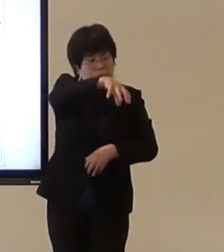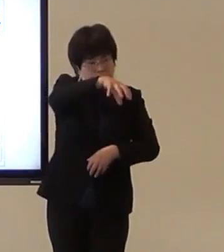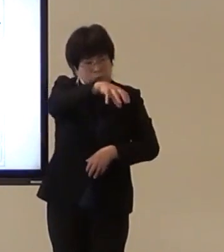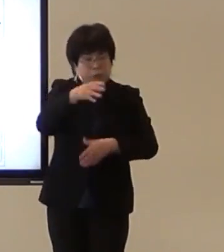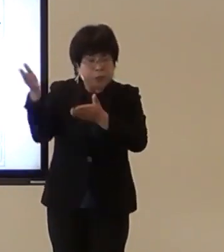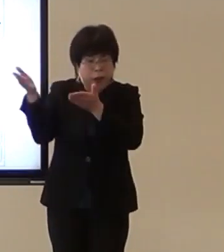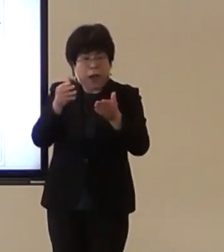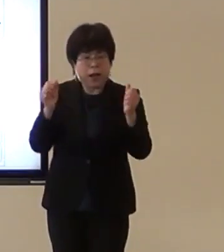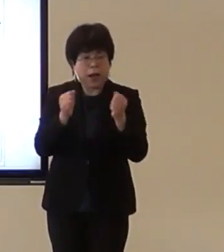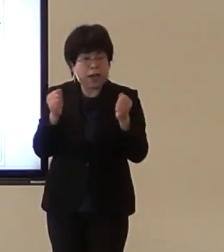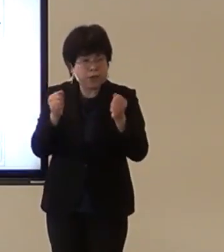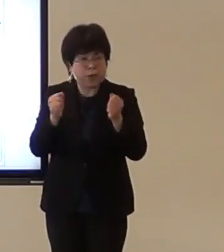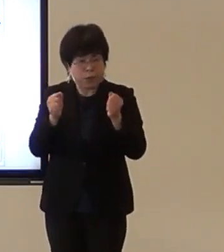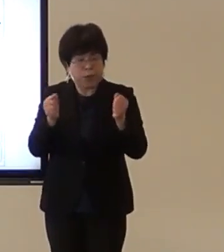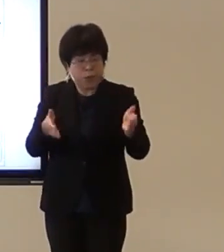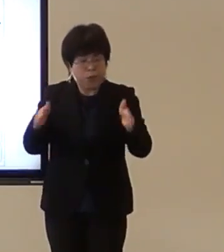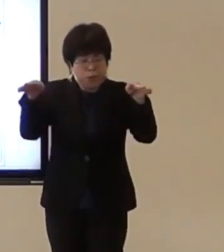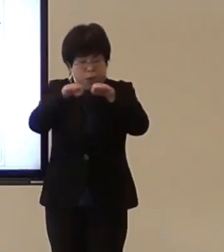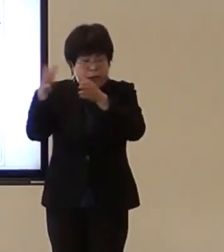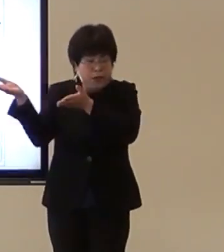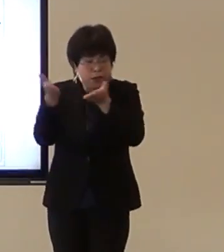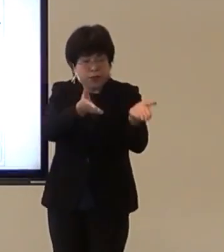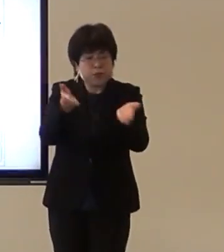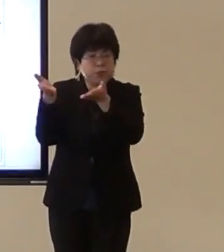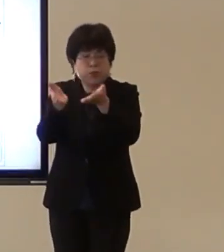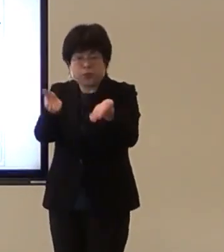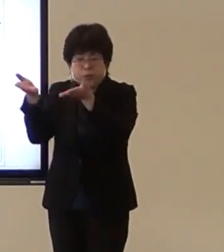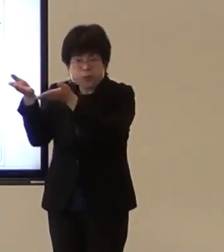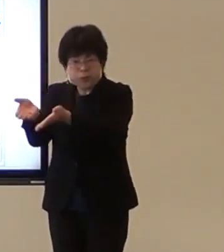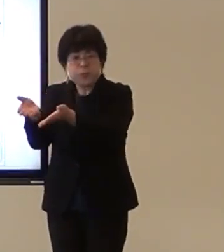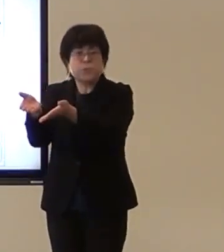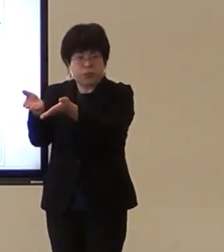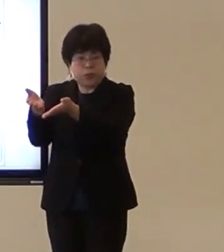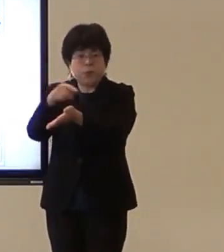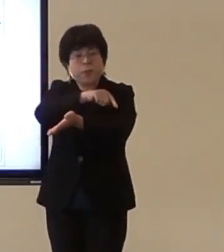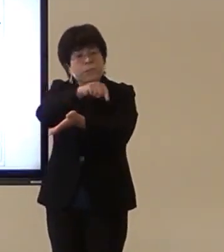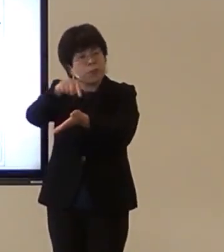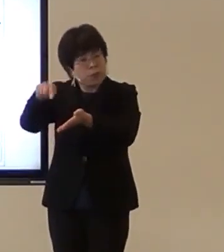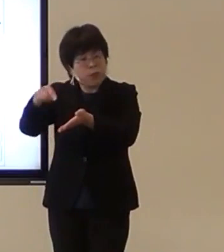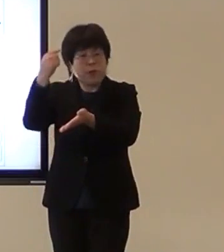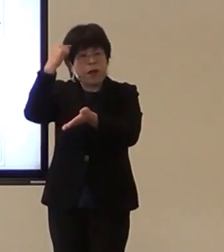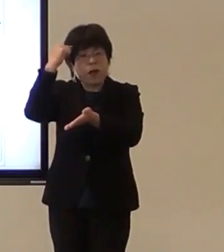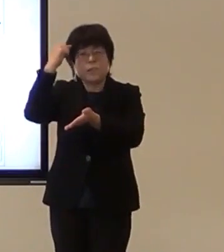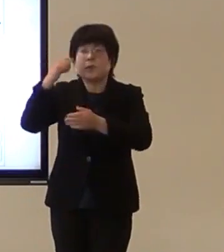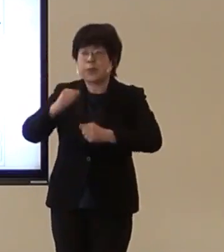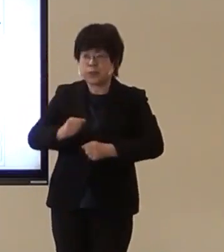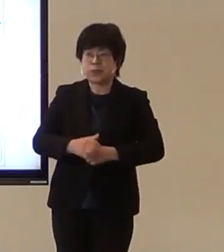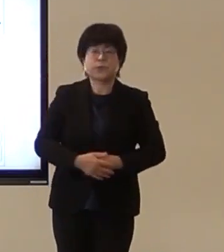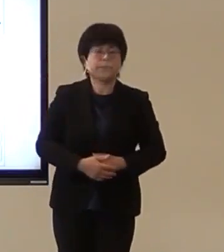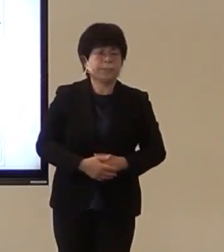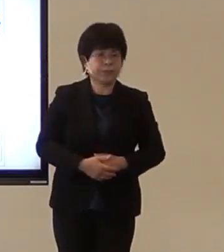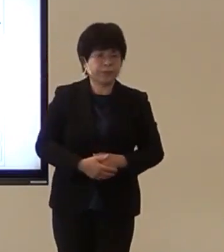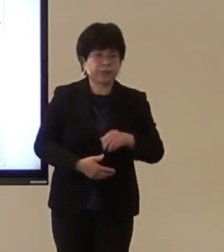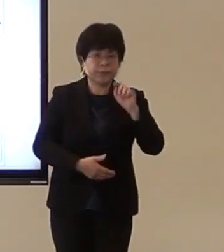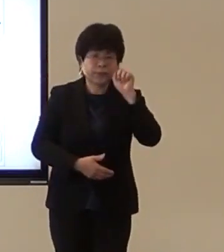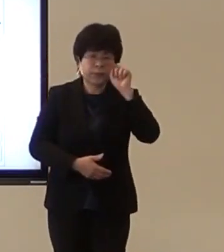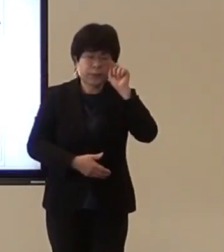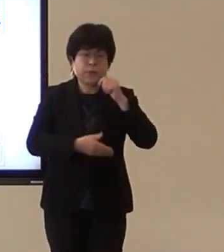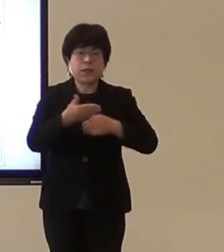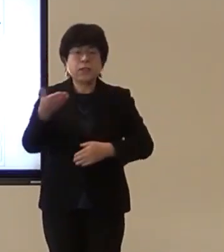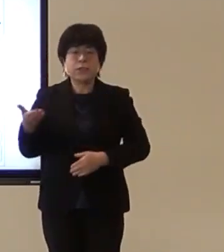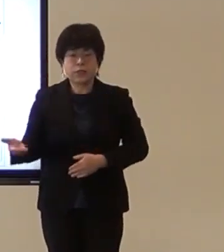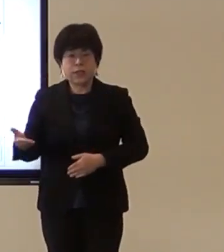冷蔵輸送できるフリーザーの設置場所について検討を行っているところであります。そして次に、